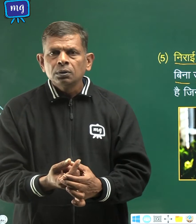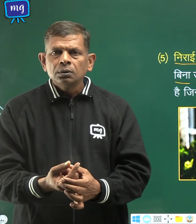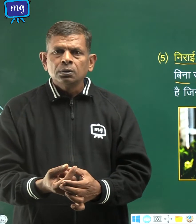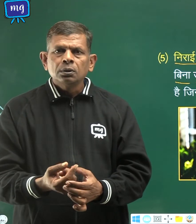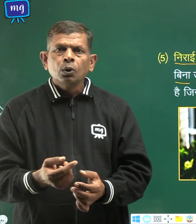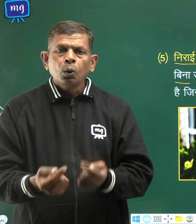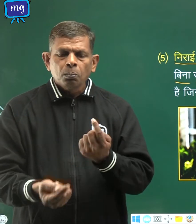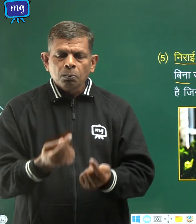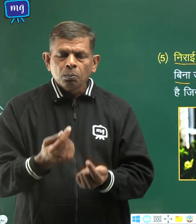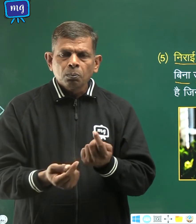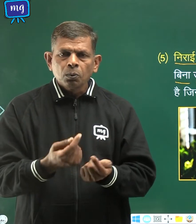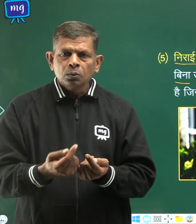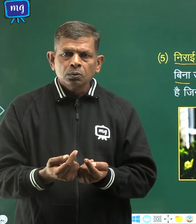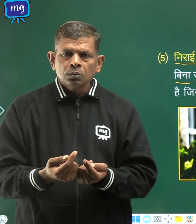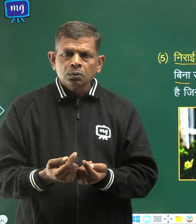पौधों को